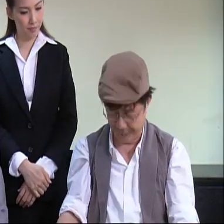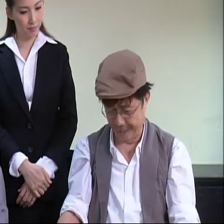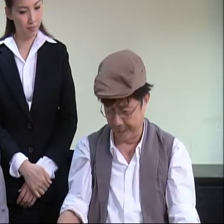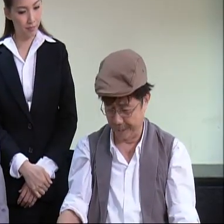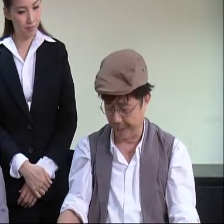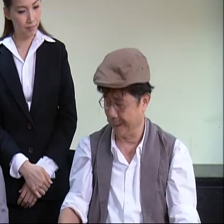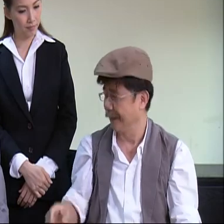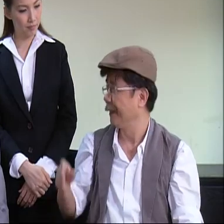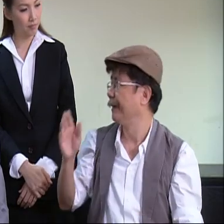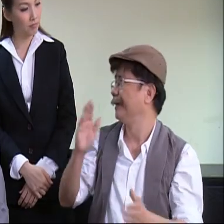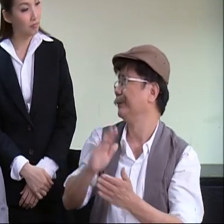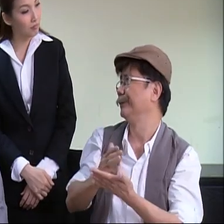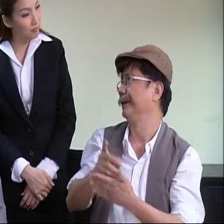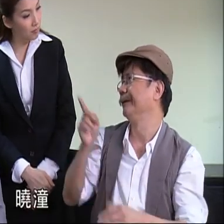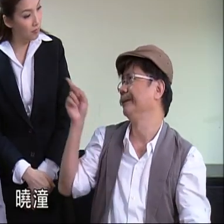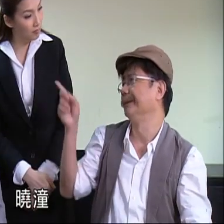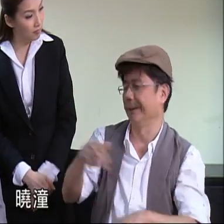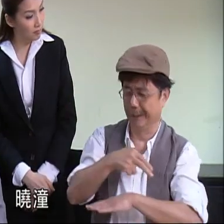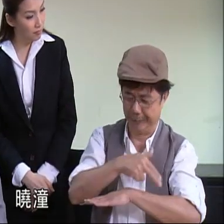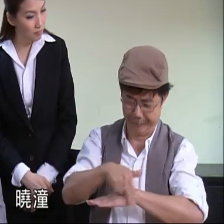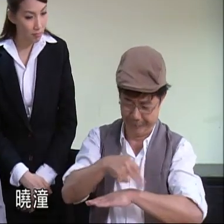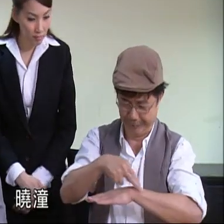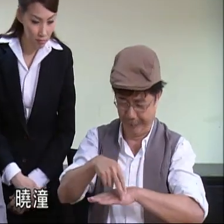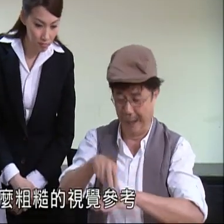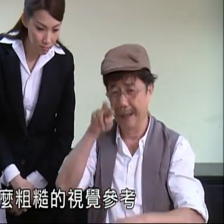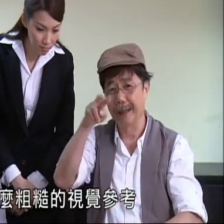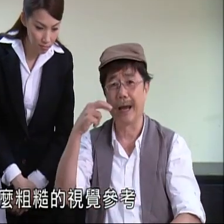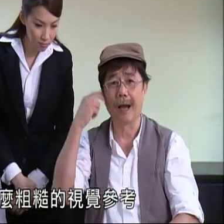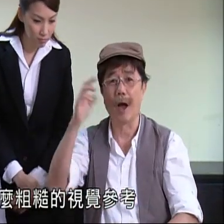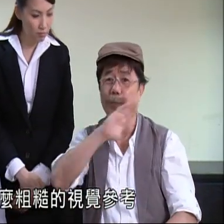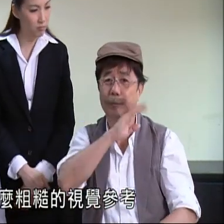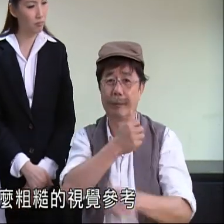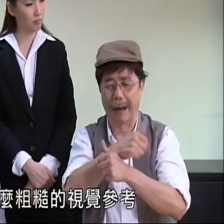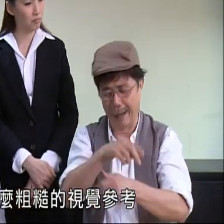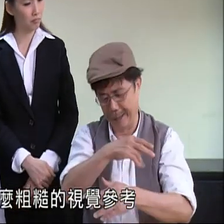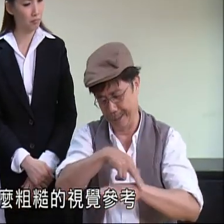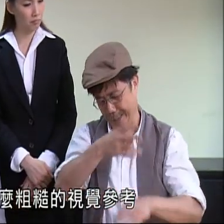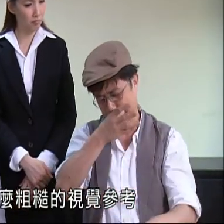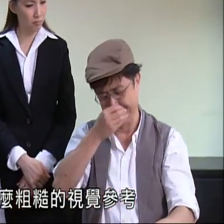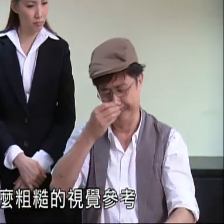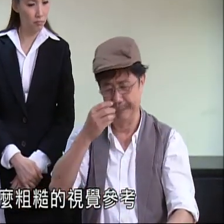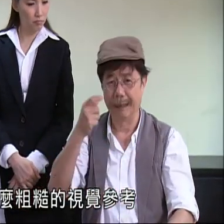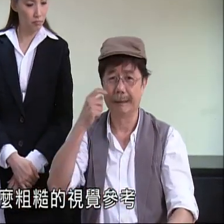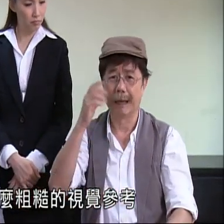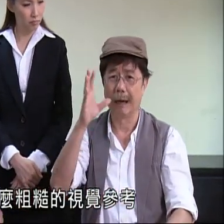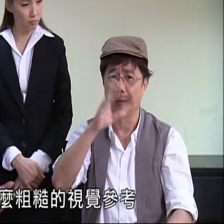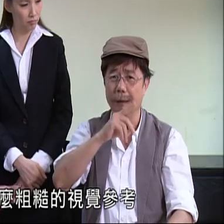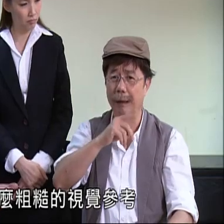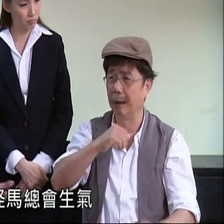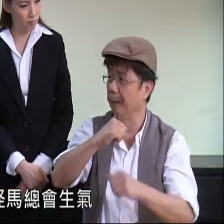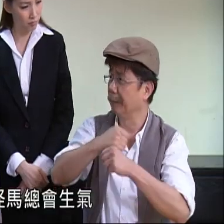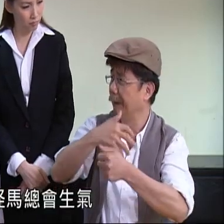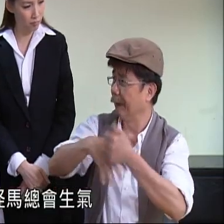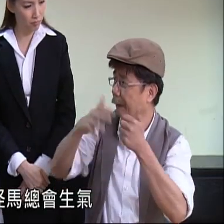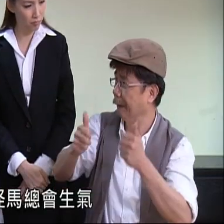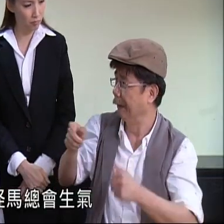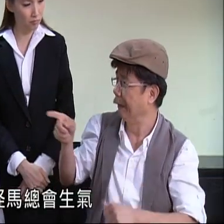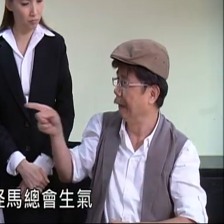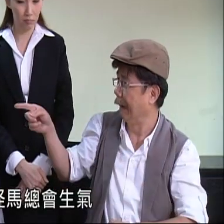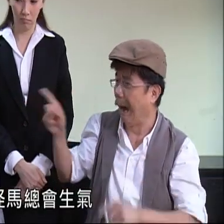哎，小童啊，你拿出这么粗糙的视觉参考，难怪马总